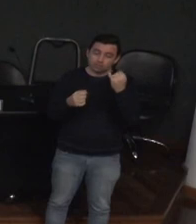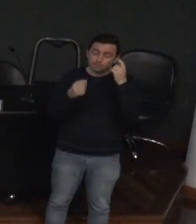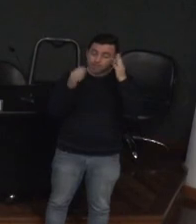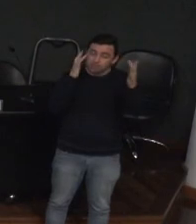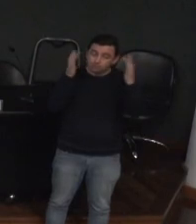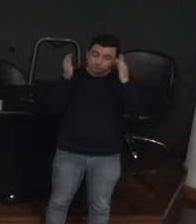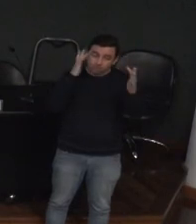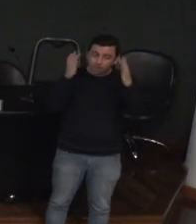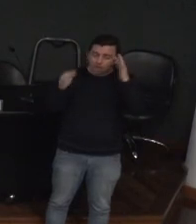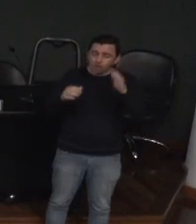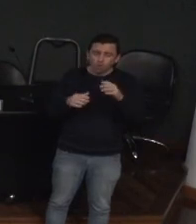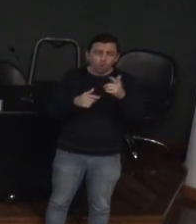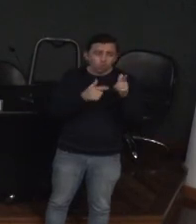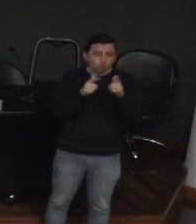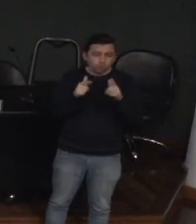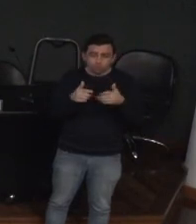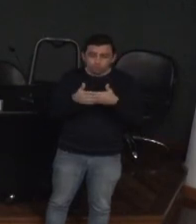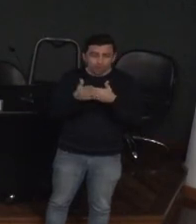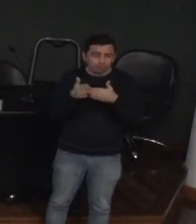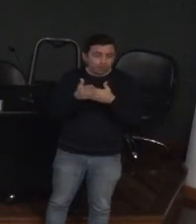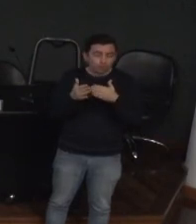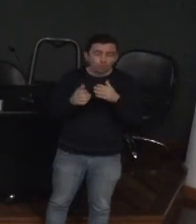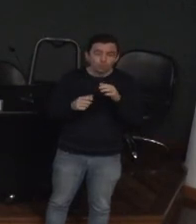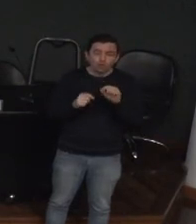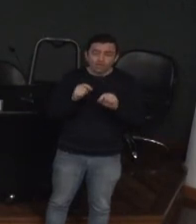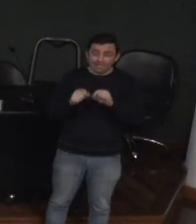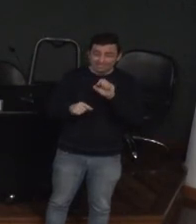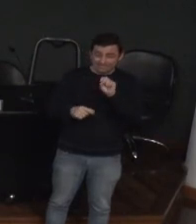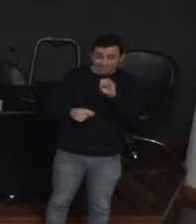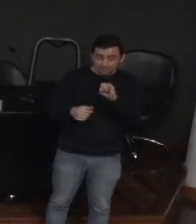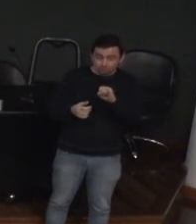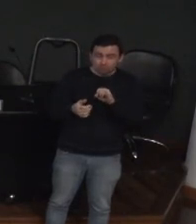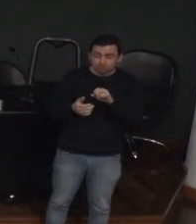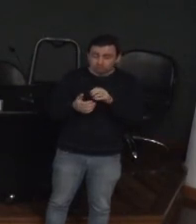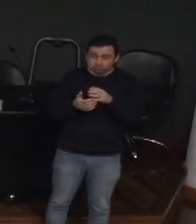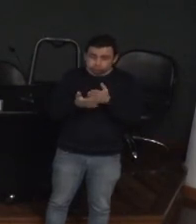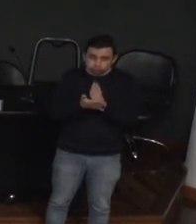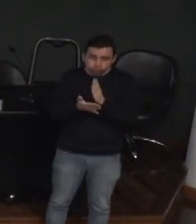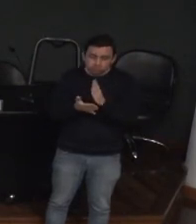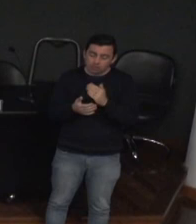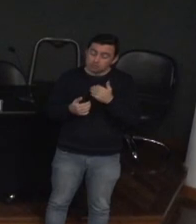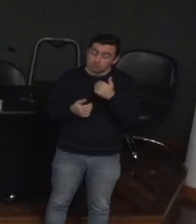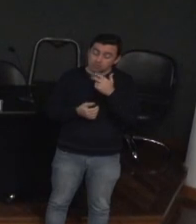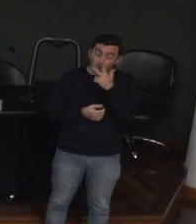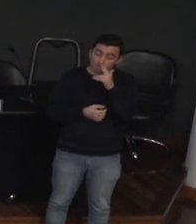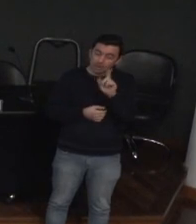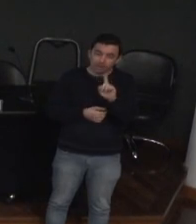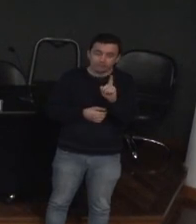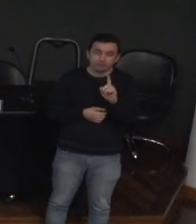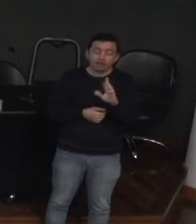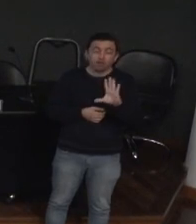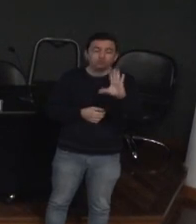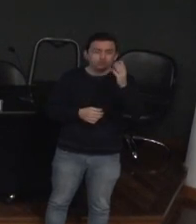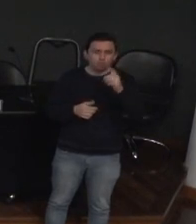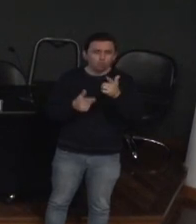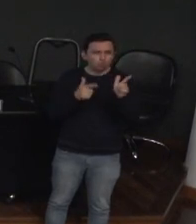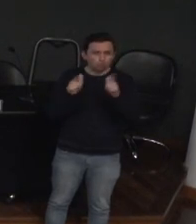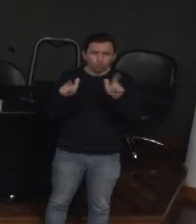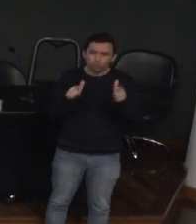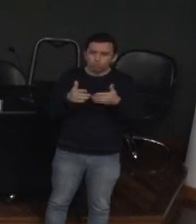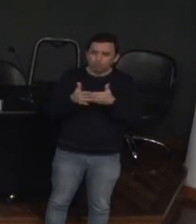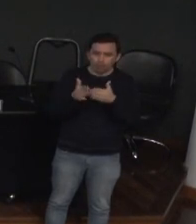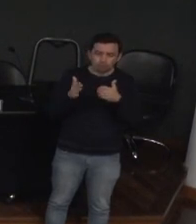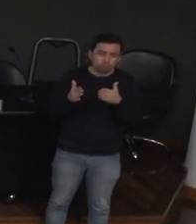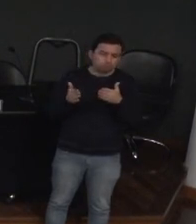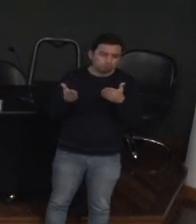outros eventuais impactos, a depender do caso, porque se a sanção... E aqui não me parece que haja outros impactos, a não ser,